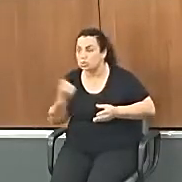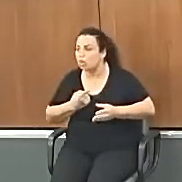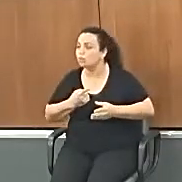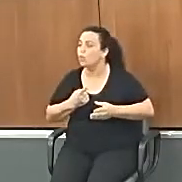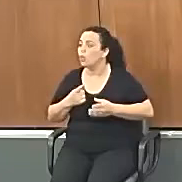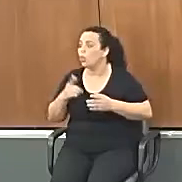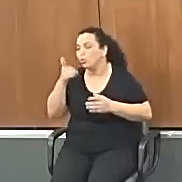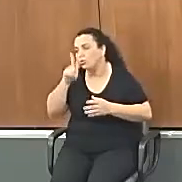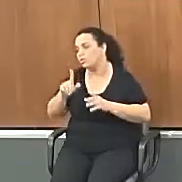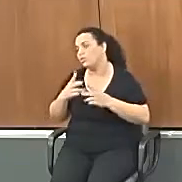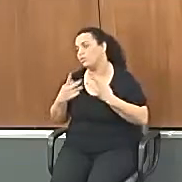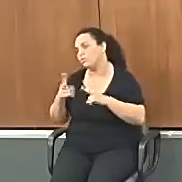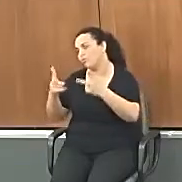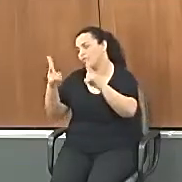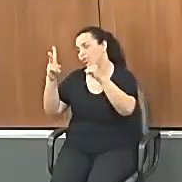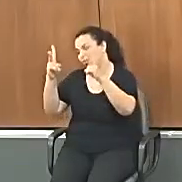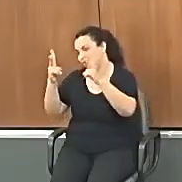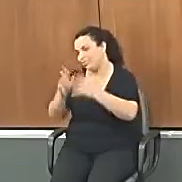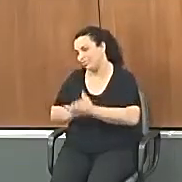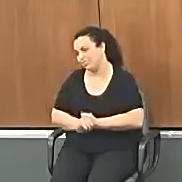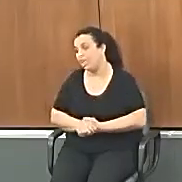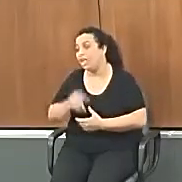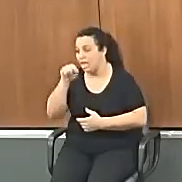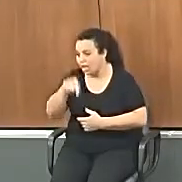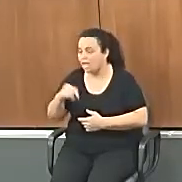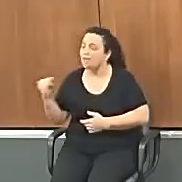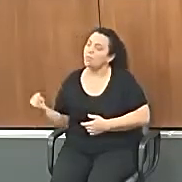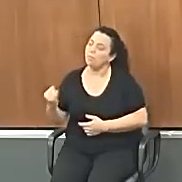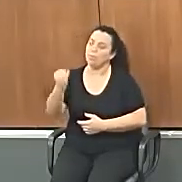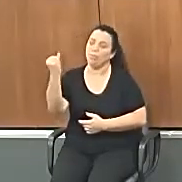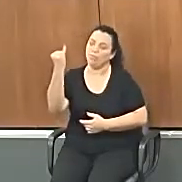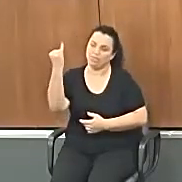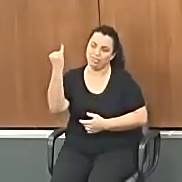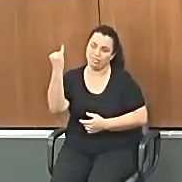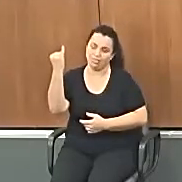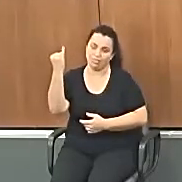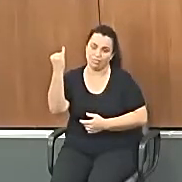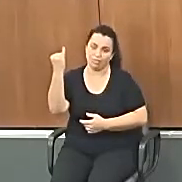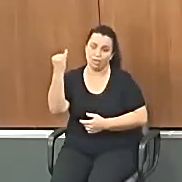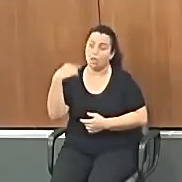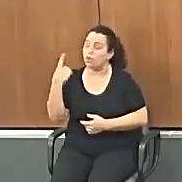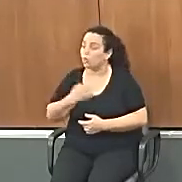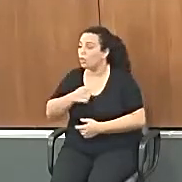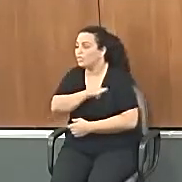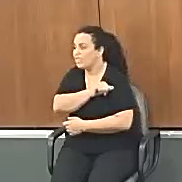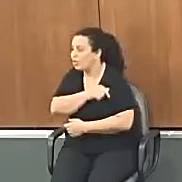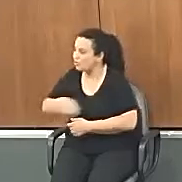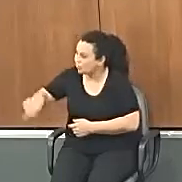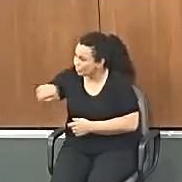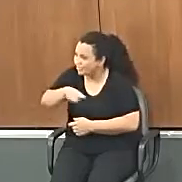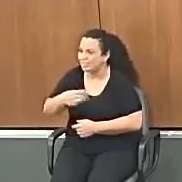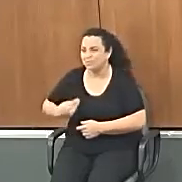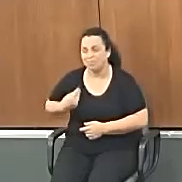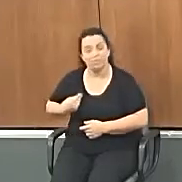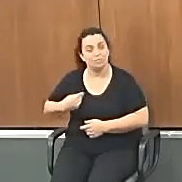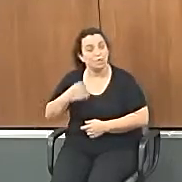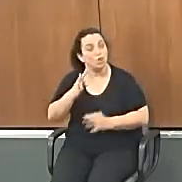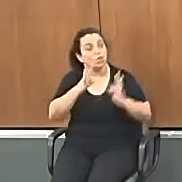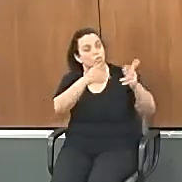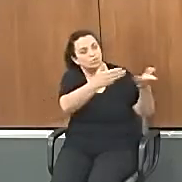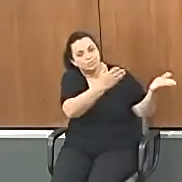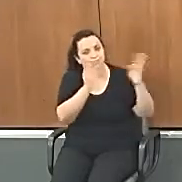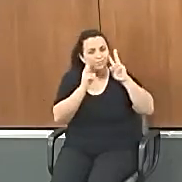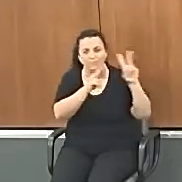né então essa importância e os nossos alunos aqui participando para que todos vejam